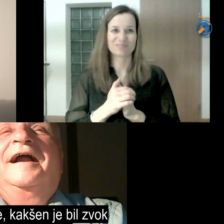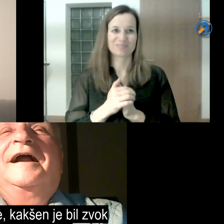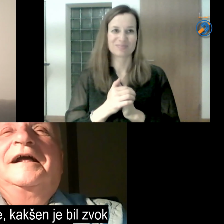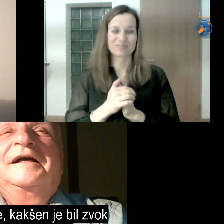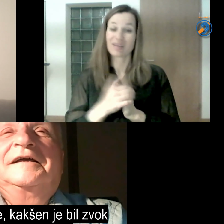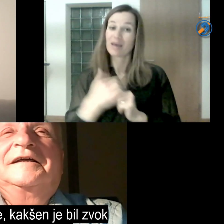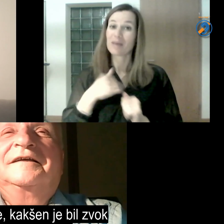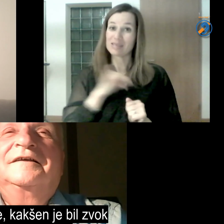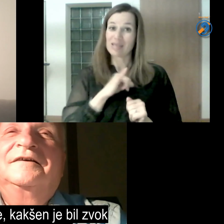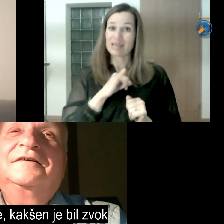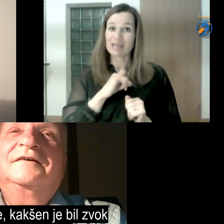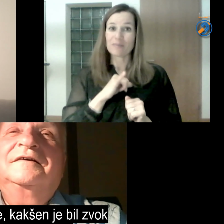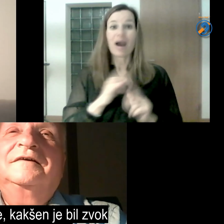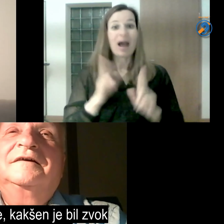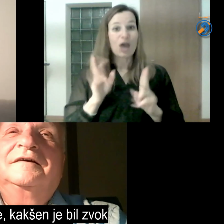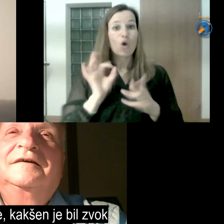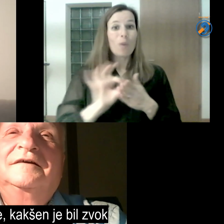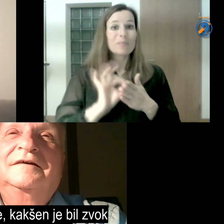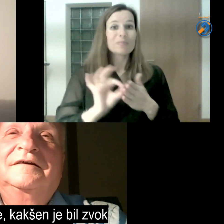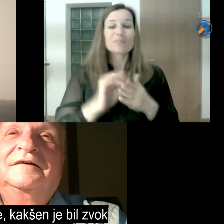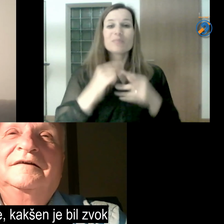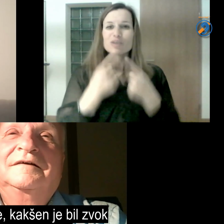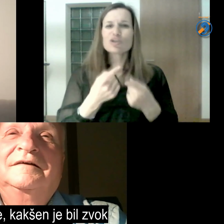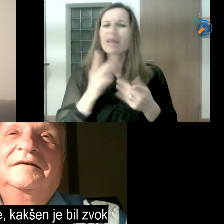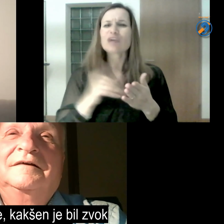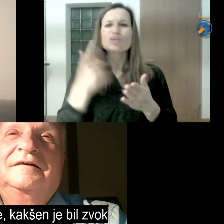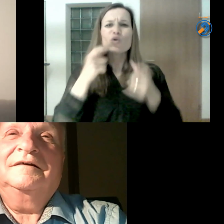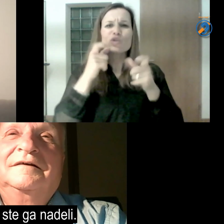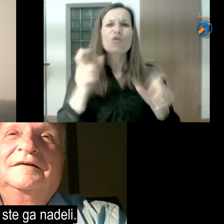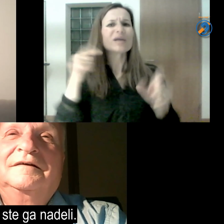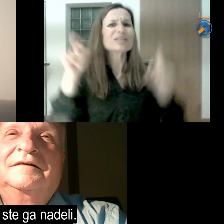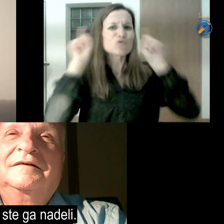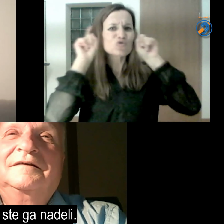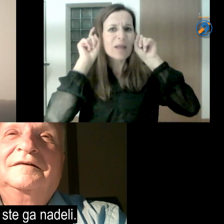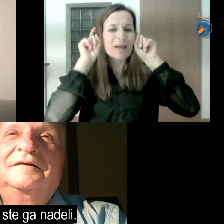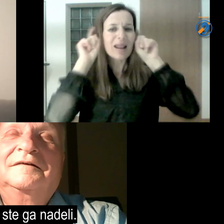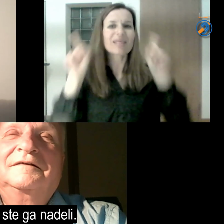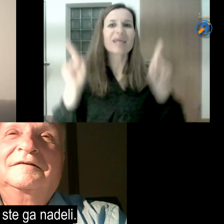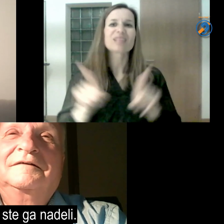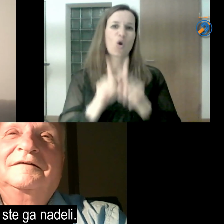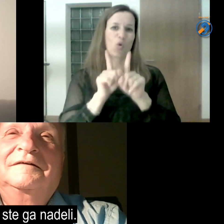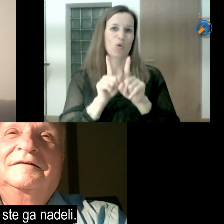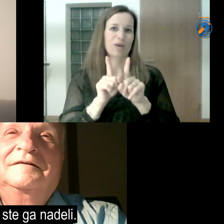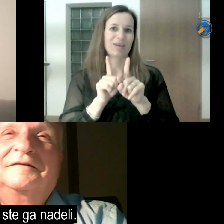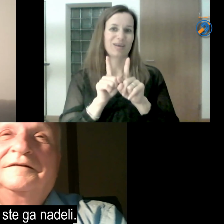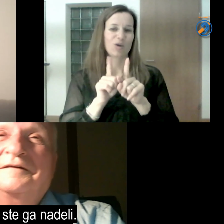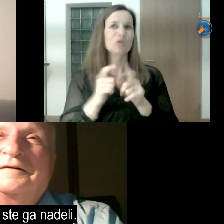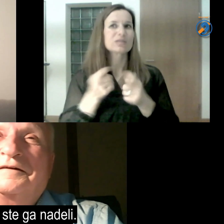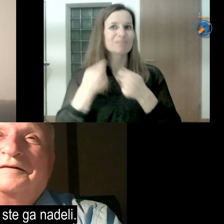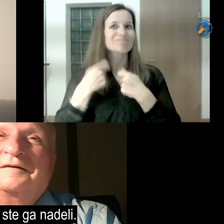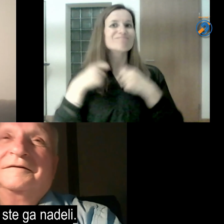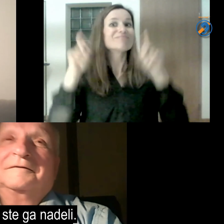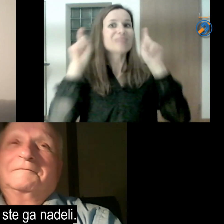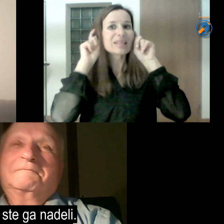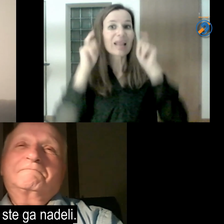Pa me zanima, če lahko opišete, kakšen je bil zvok iz slušnega aparata, takoj, ko ste ga nadeli. Ste ta